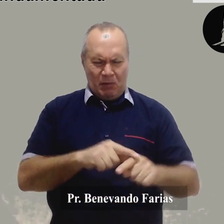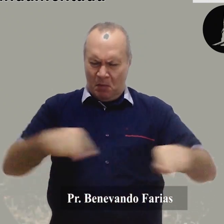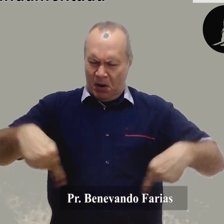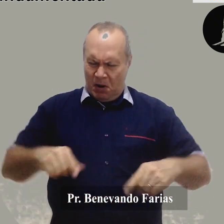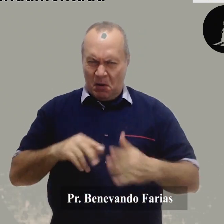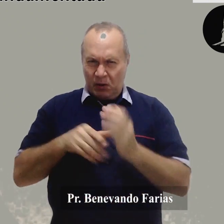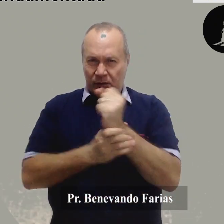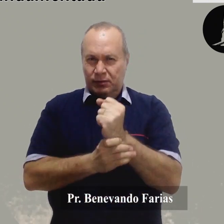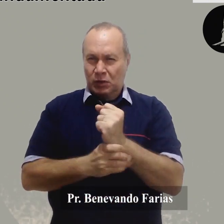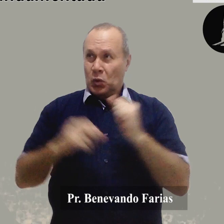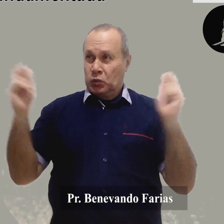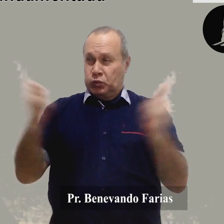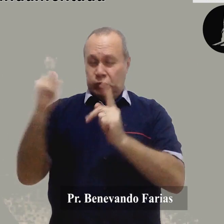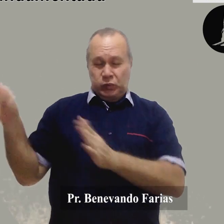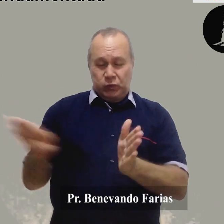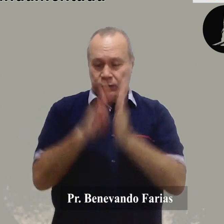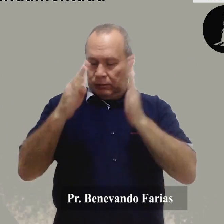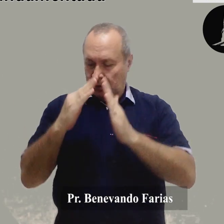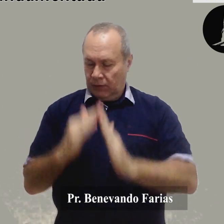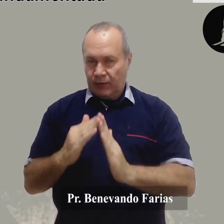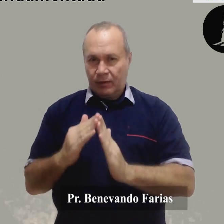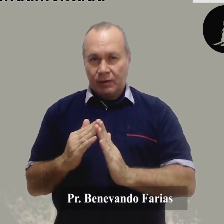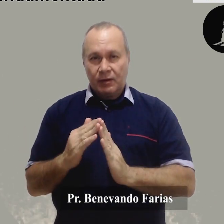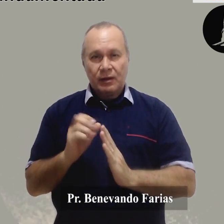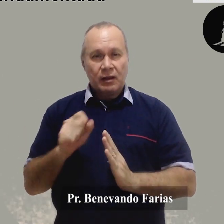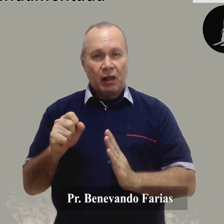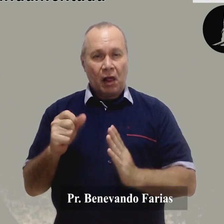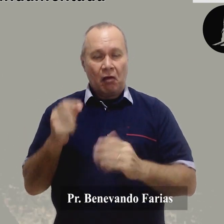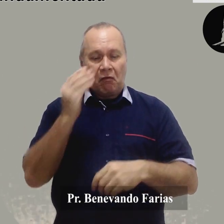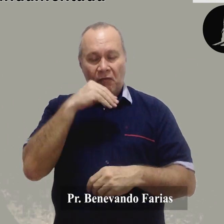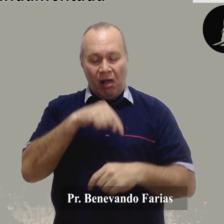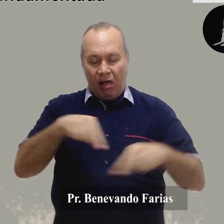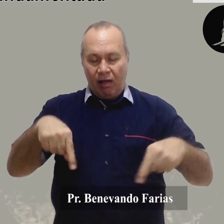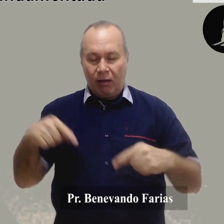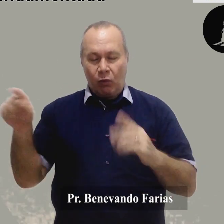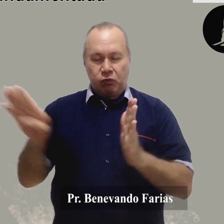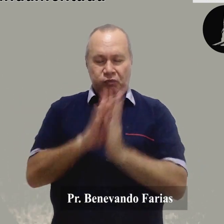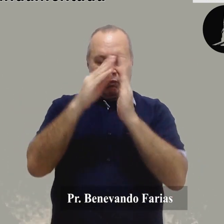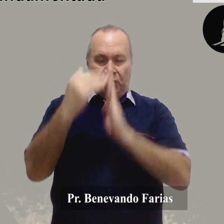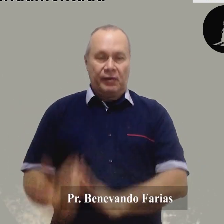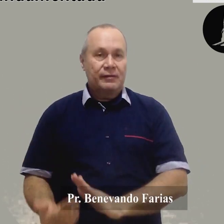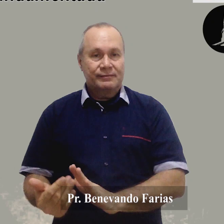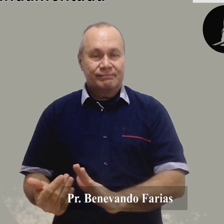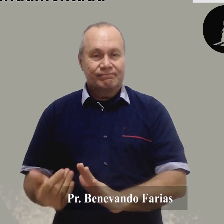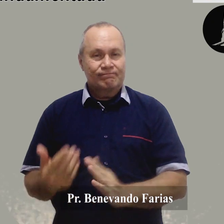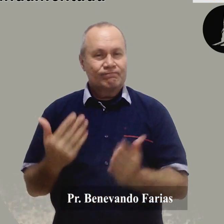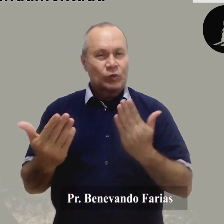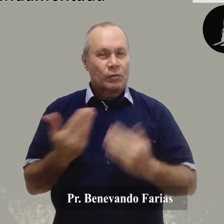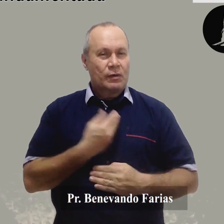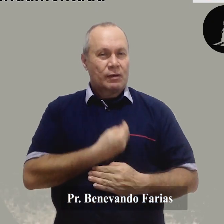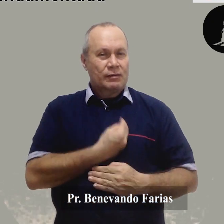precisa ser edificada sobre este fundamento, que é o Senhor Jesus, para que na hora da tempestade, na